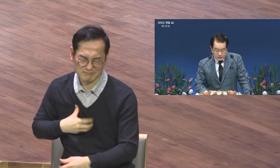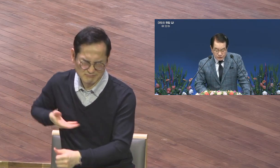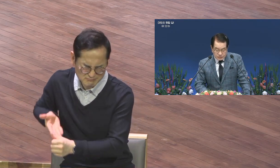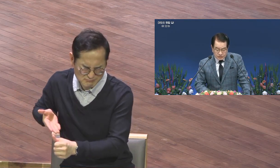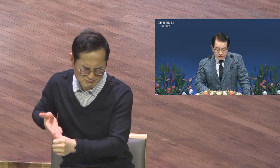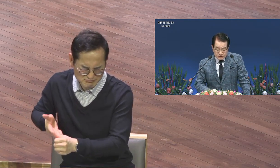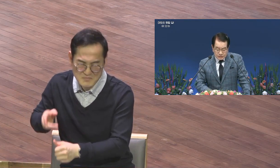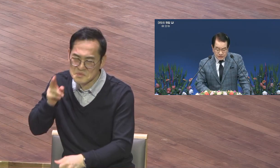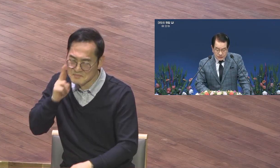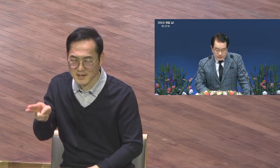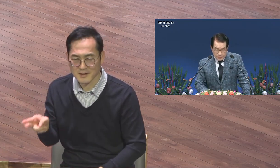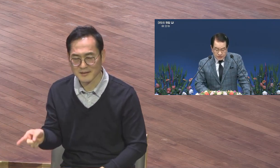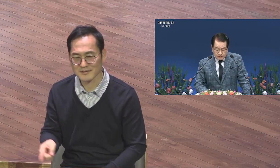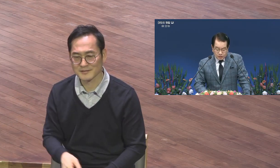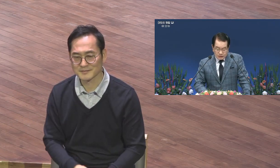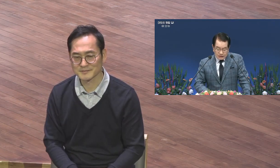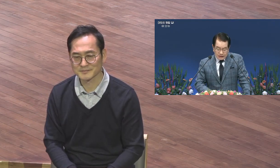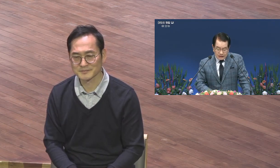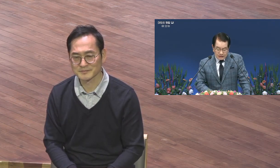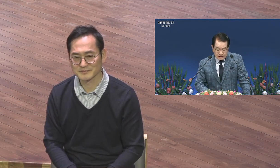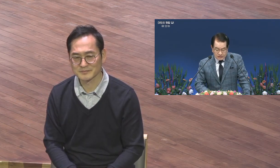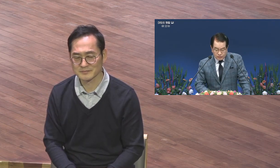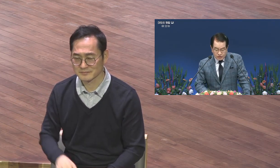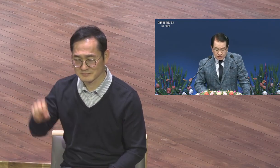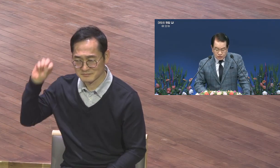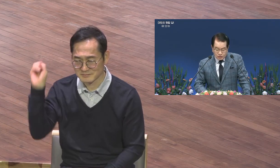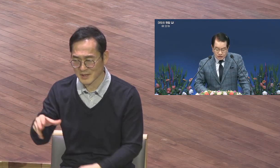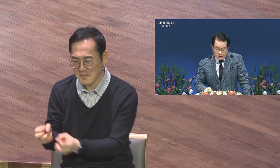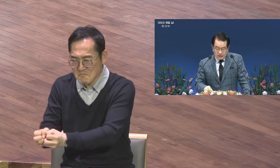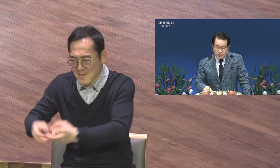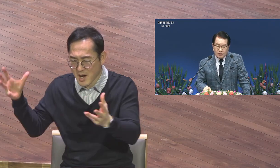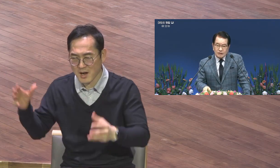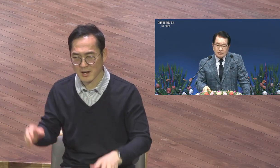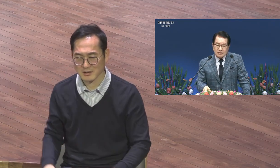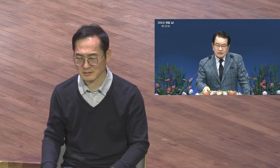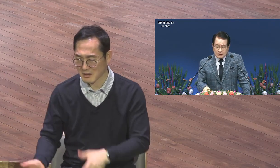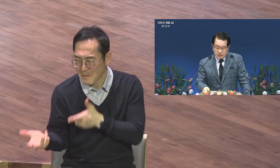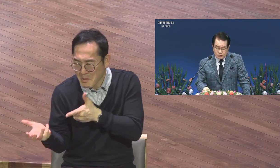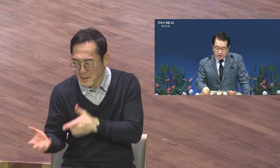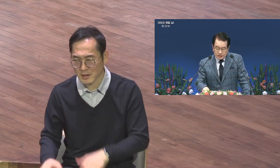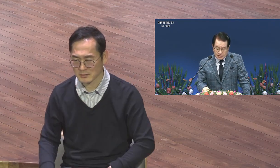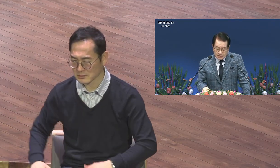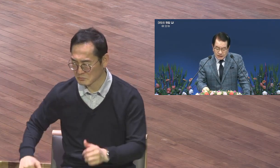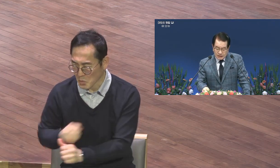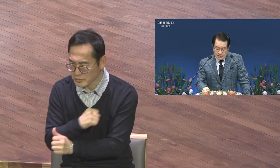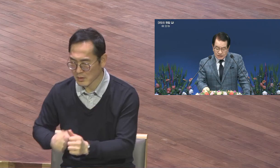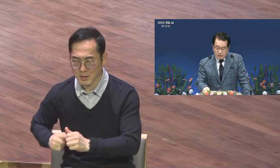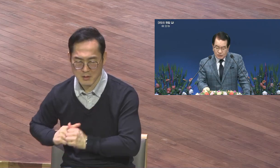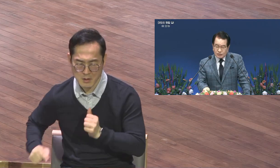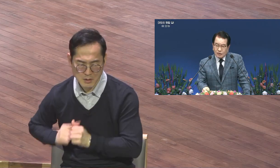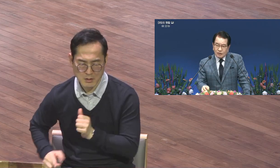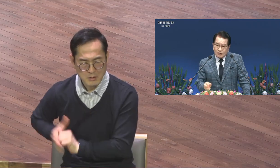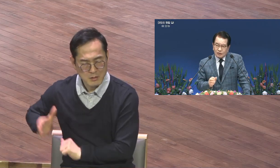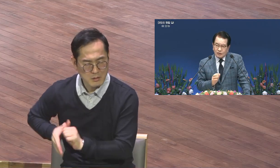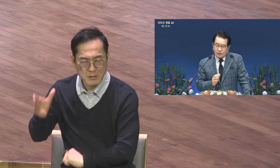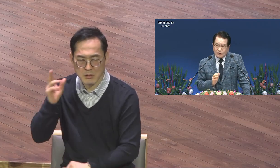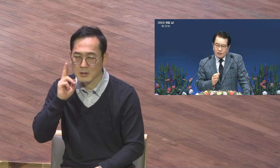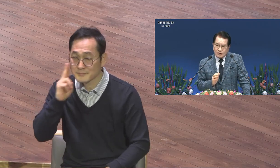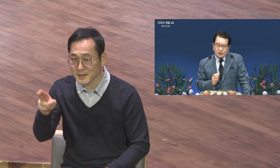박해가 많은 곳이 뭐 이제 폭탄 테러라든가 물리적 공격이나 폭력적인 이런 유행들이 있고